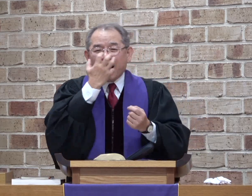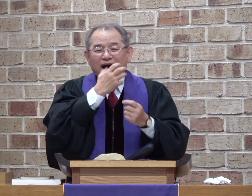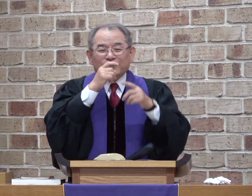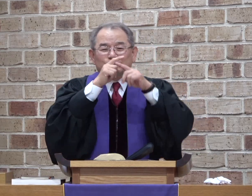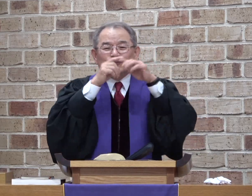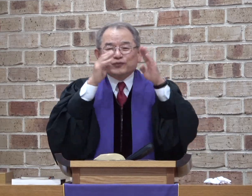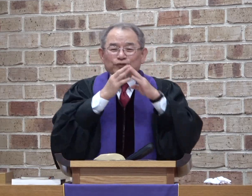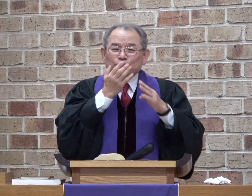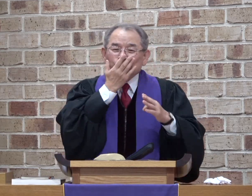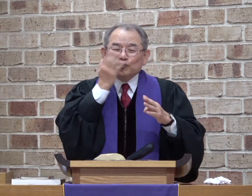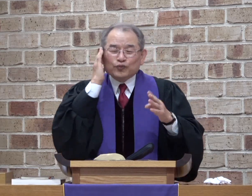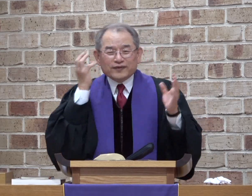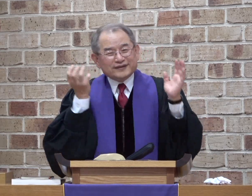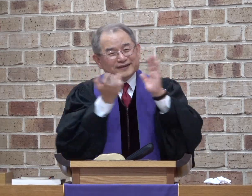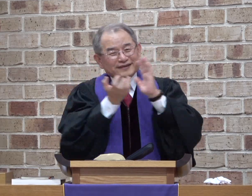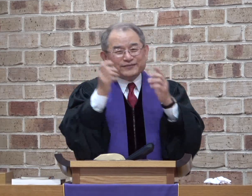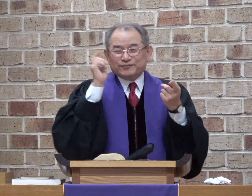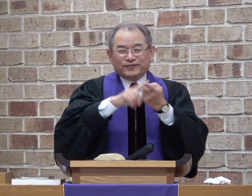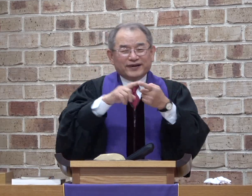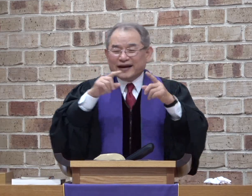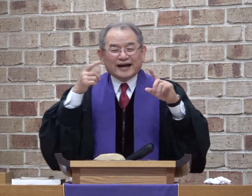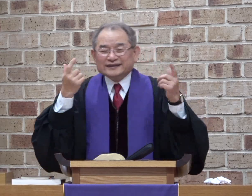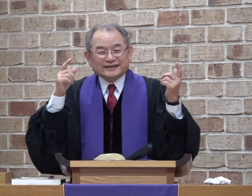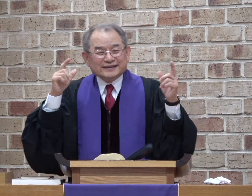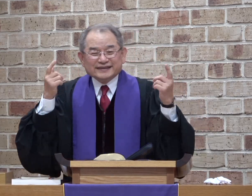청인교회이기 때문에 농아인들에게 맞지 않아서